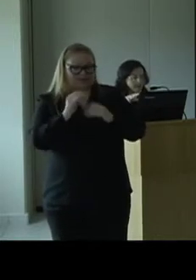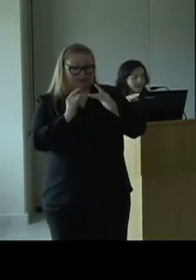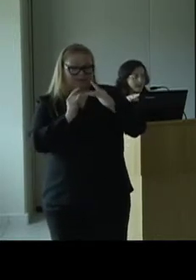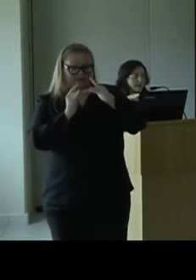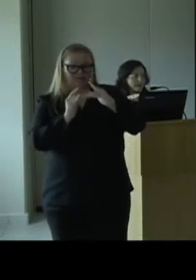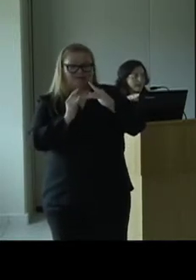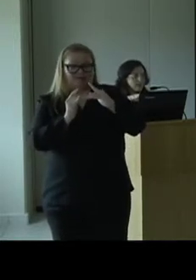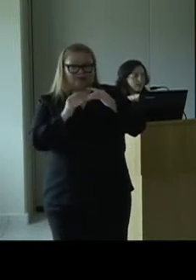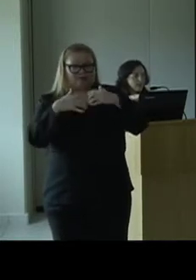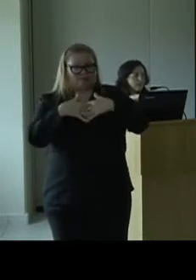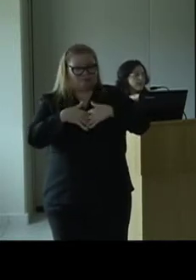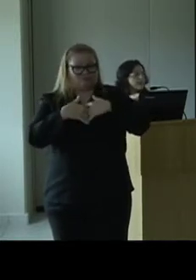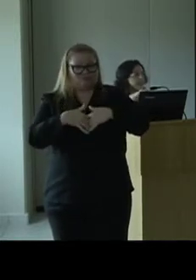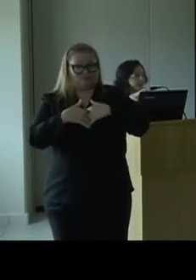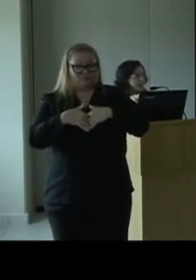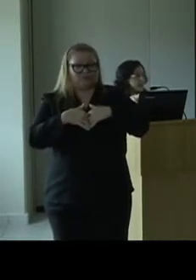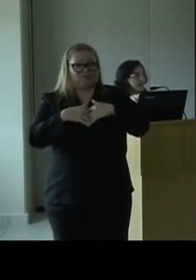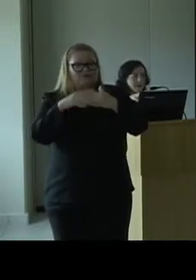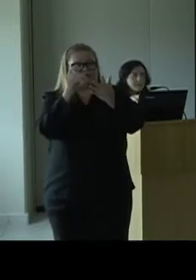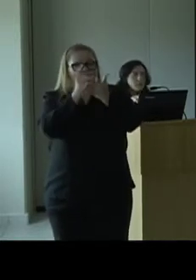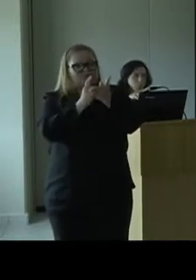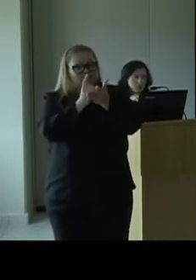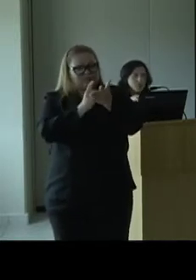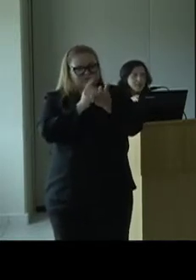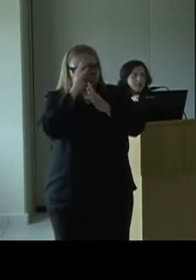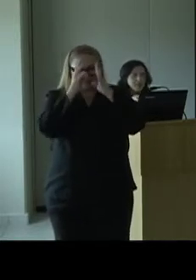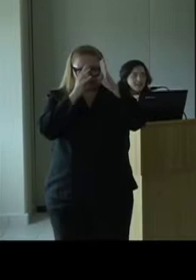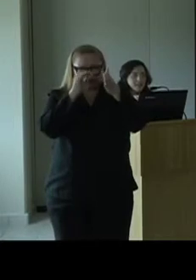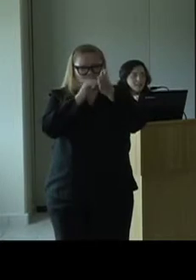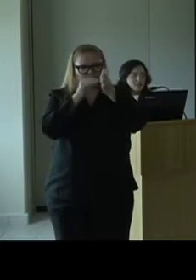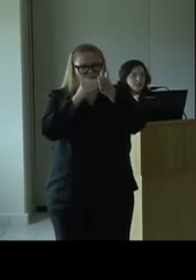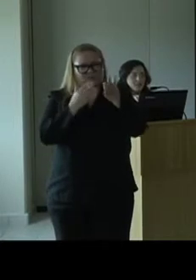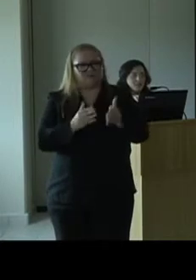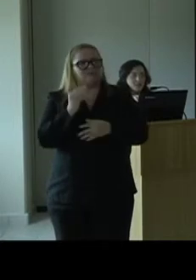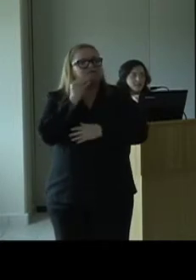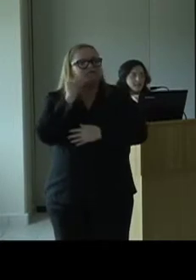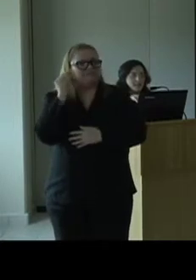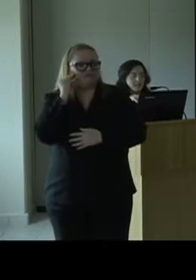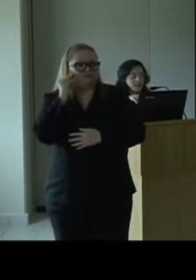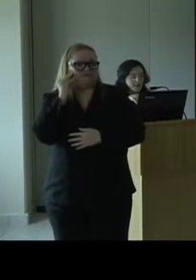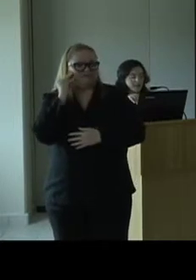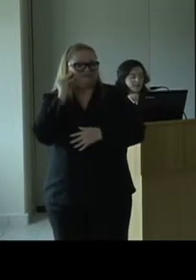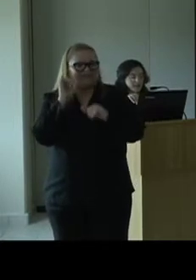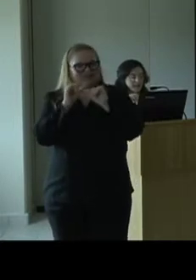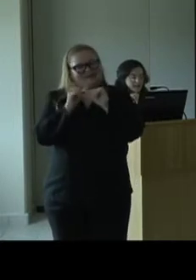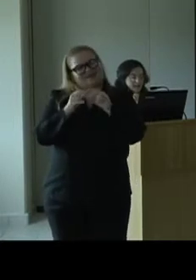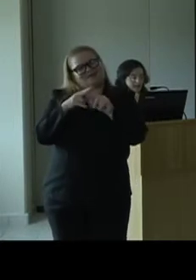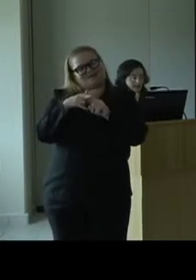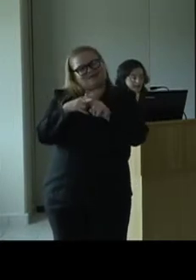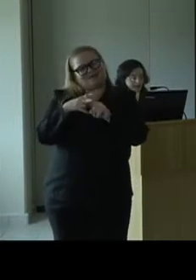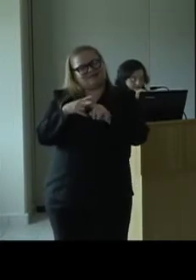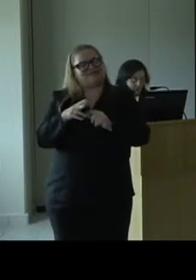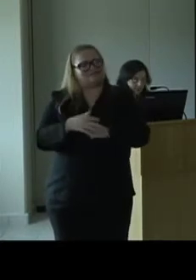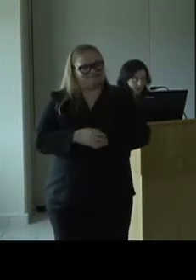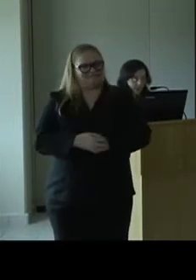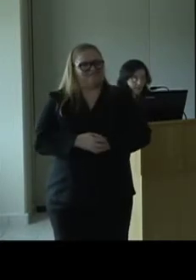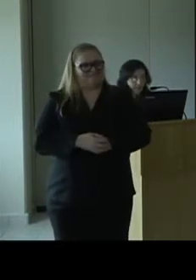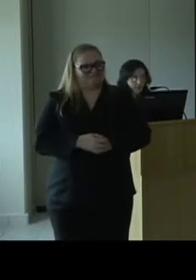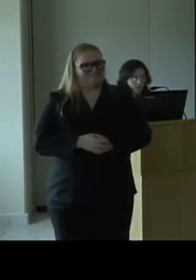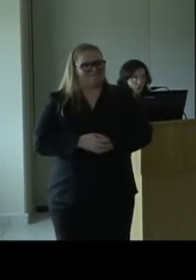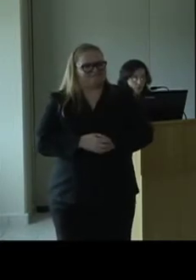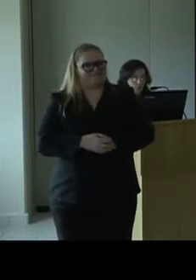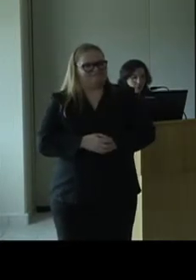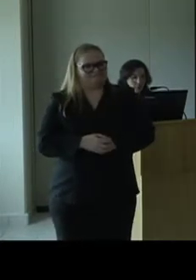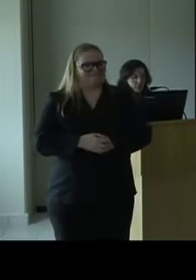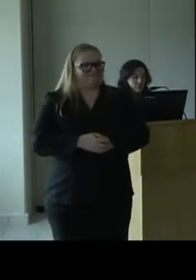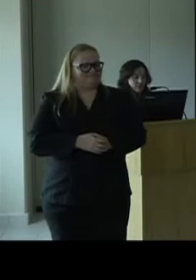motorizada fue diseñada y hecha por los estudiantes de Mayagüez, de Ingeniería Mecánica. Así que